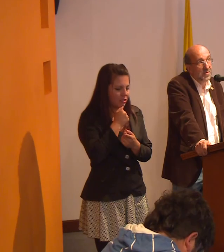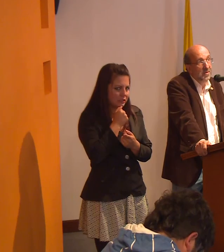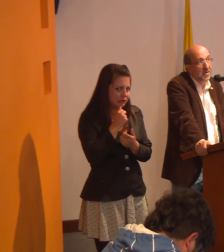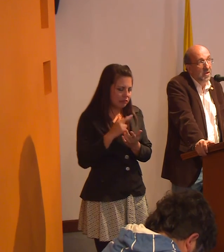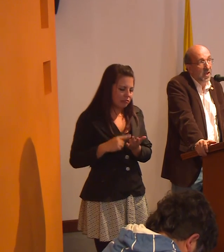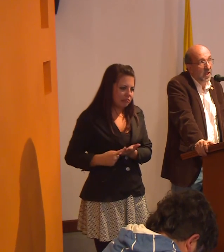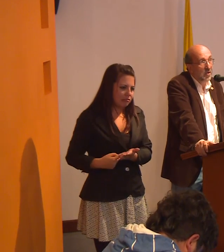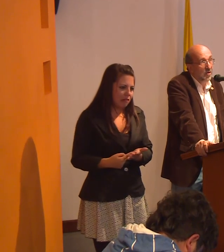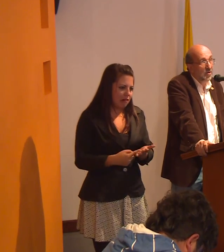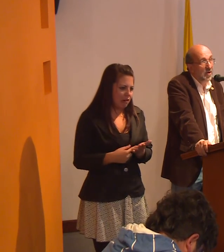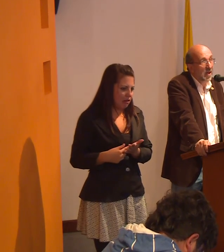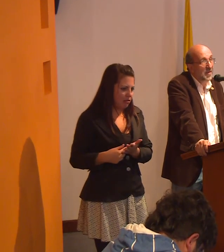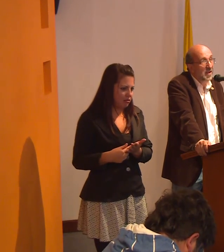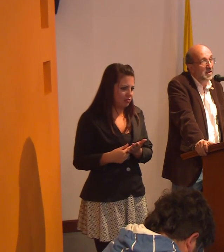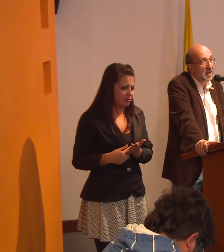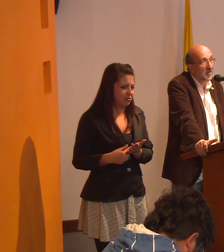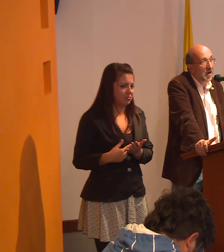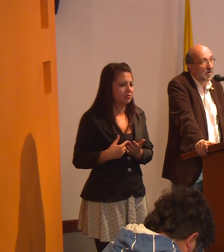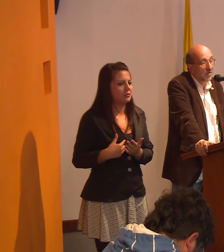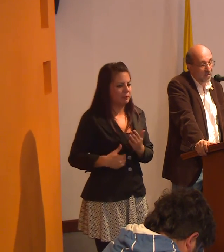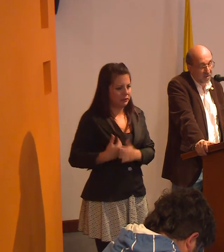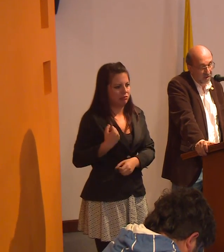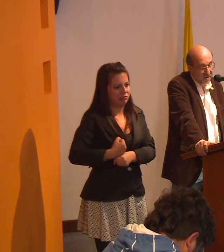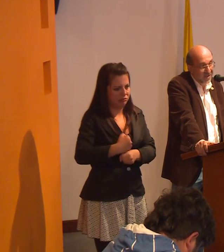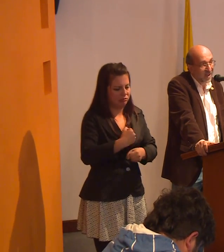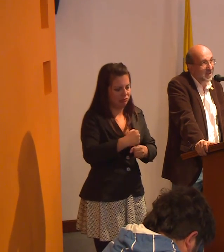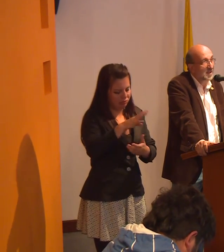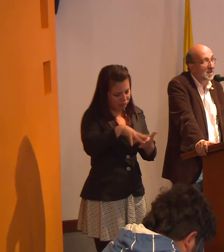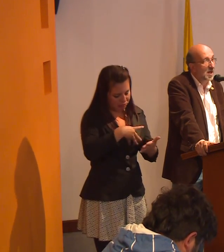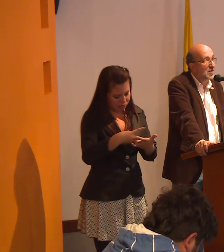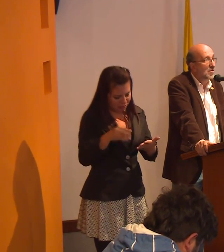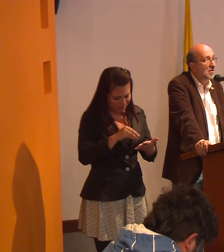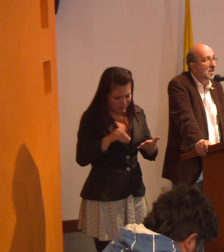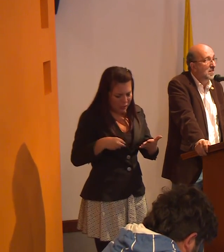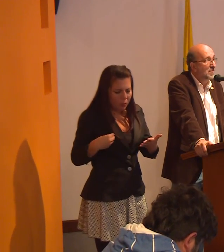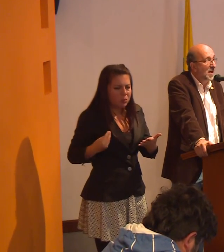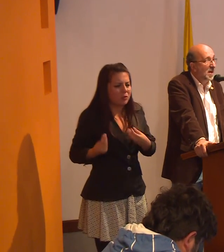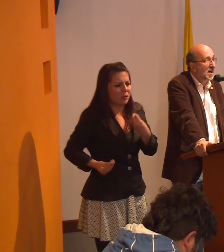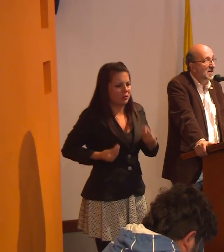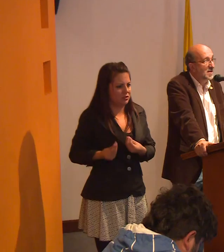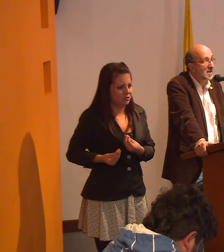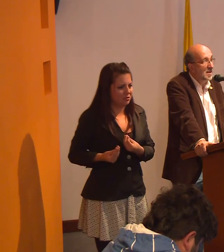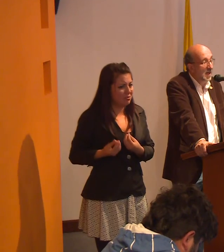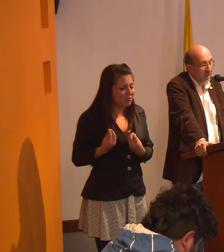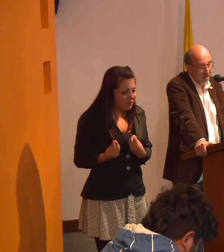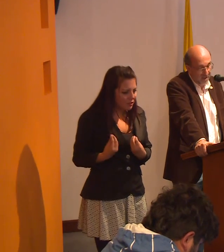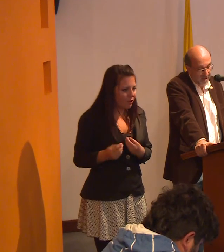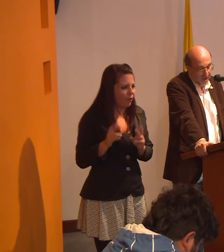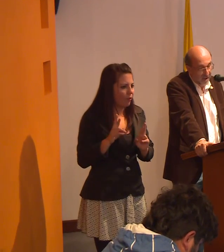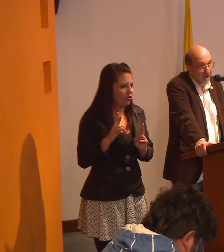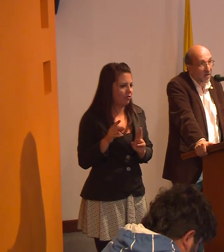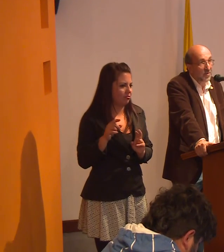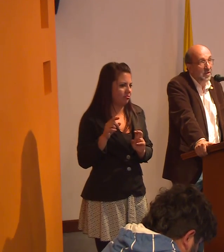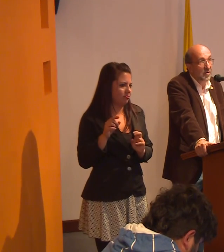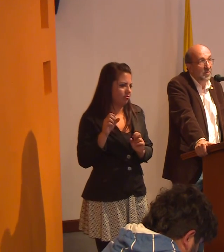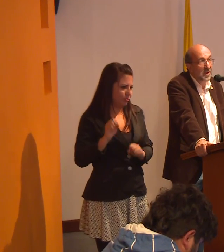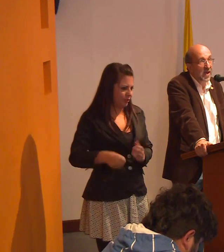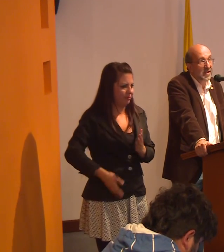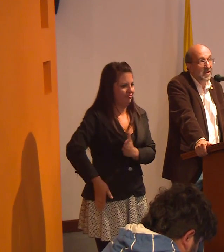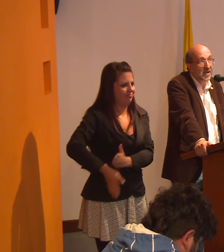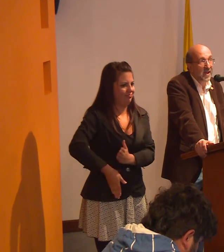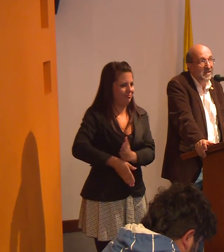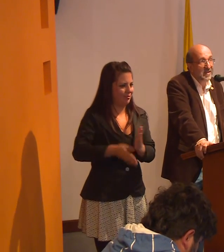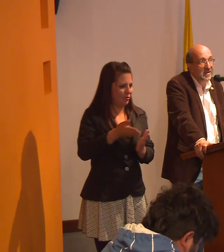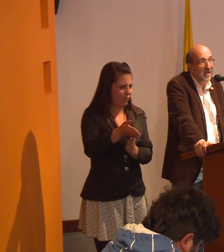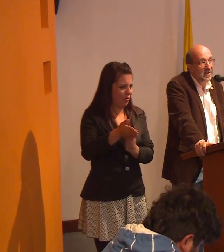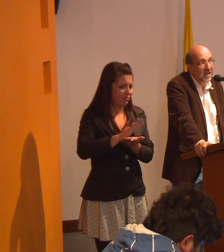adelantaremos el cronograma de trabajo necesario para garantizar la